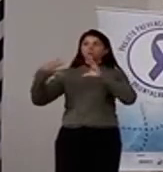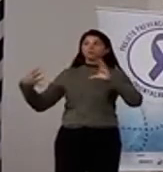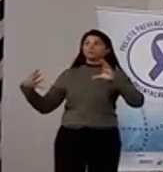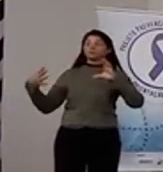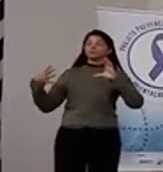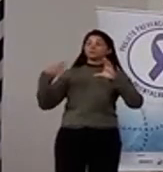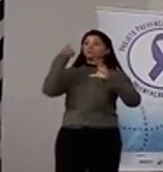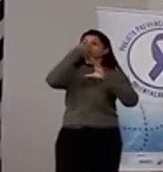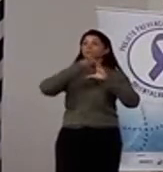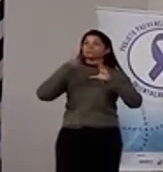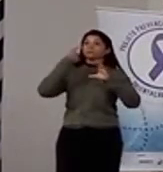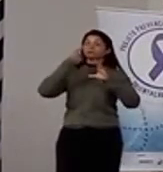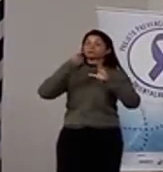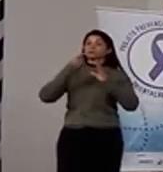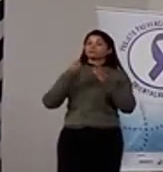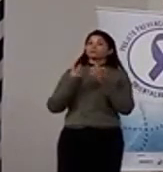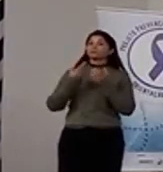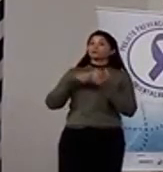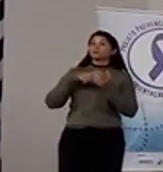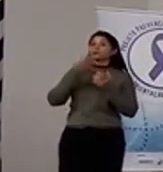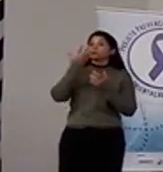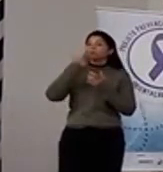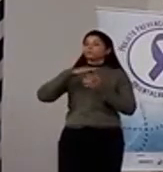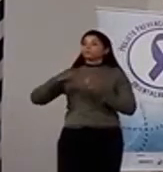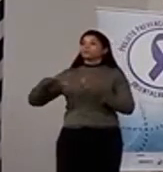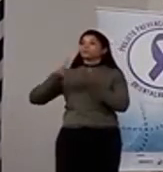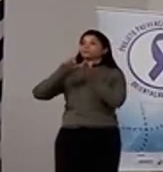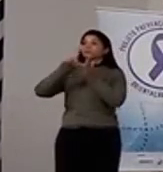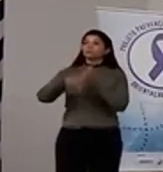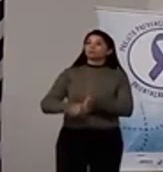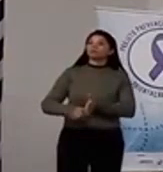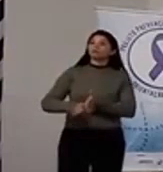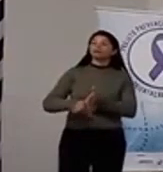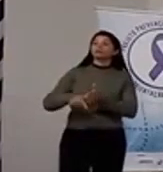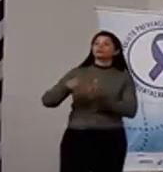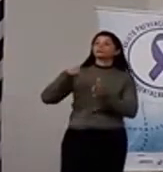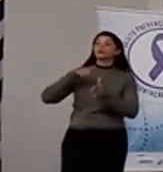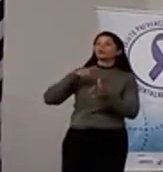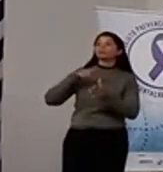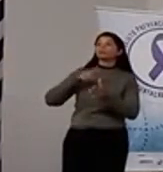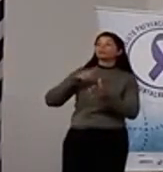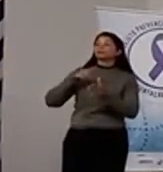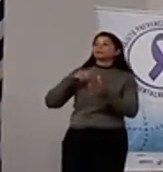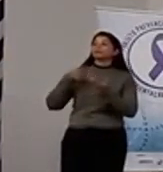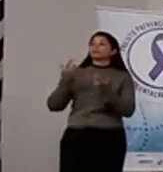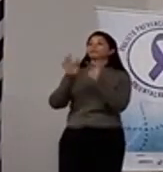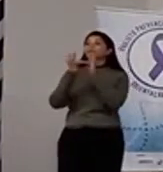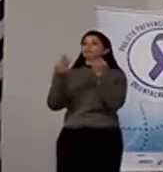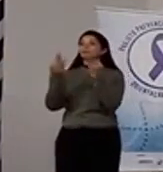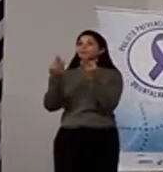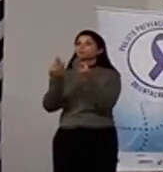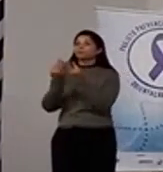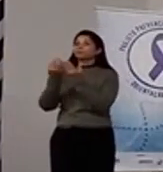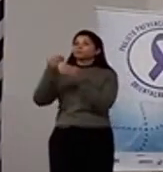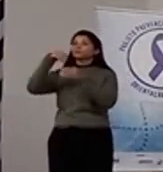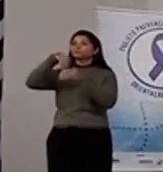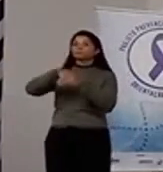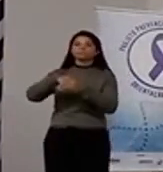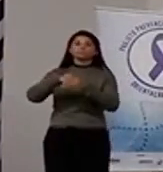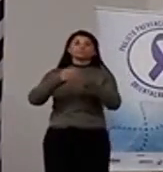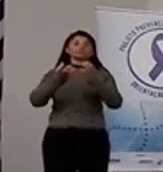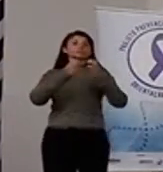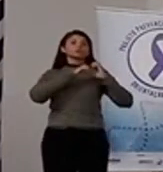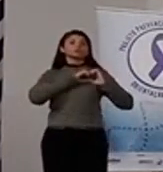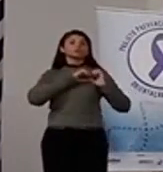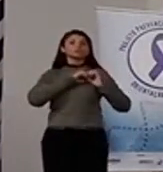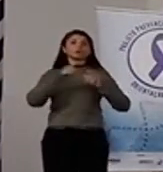é uma criança com atraso, que tem outro irmão com atraso, que tem um parente ou na pai, isso também já requer atenção. Se é uma criança com atraso,